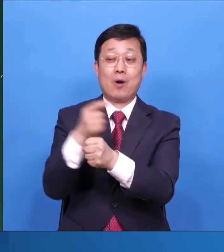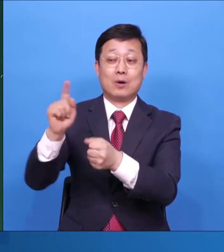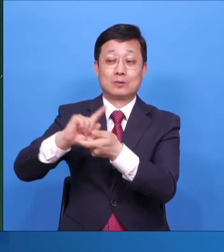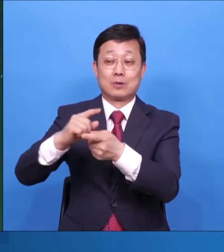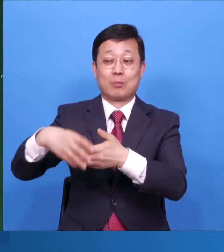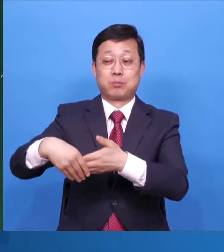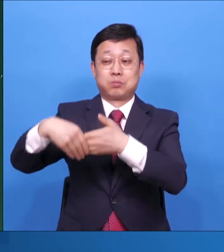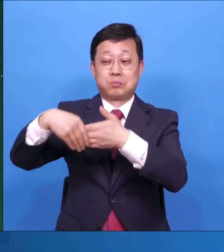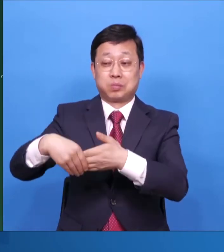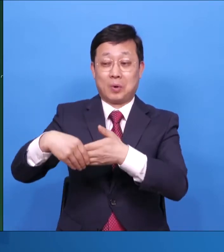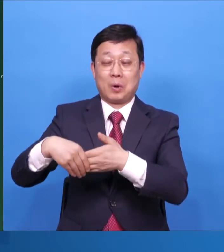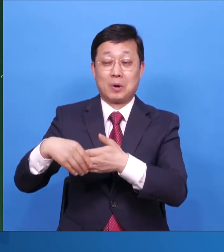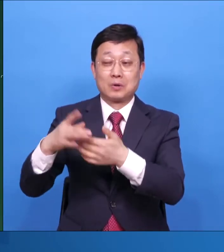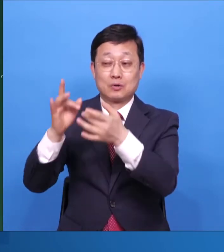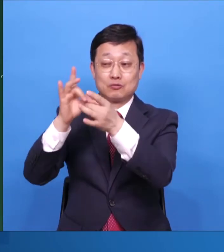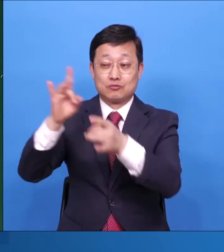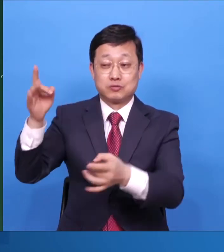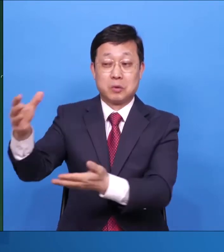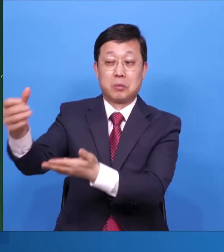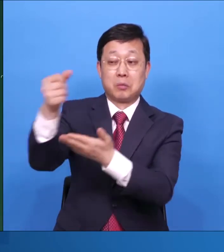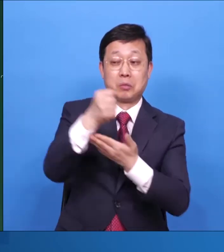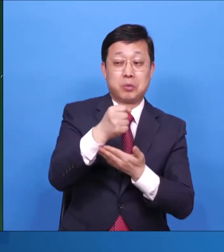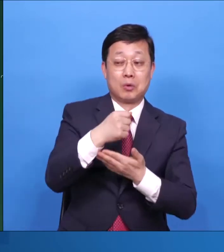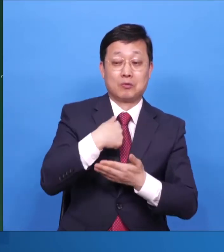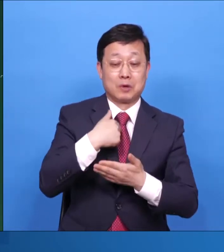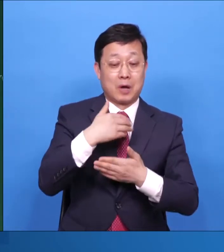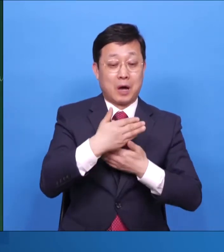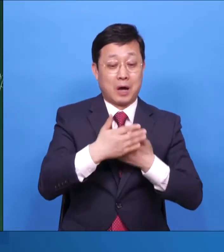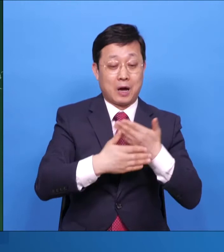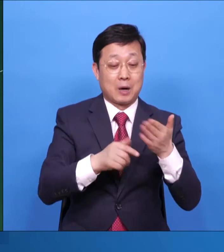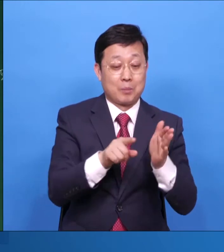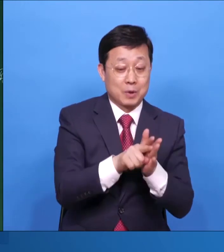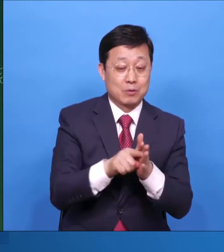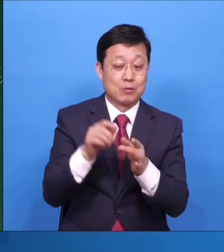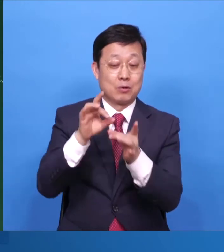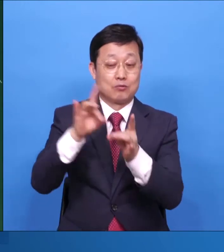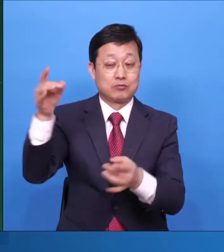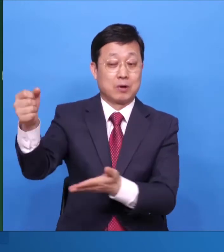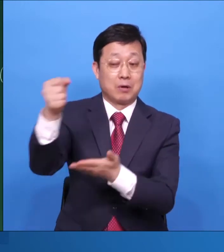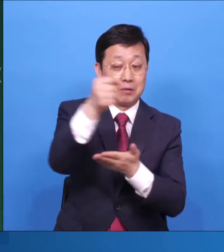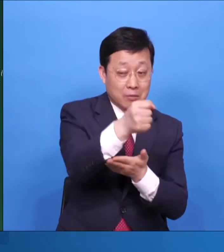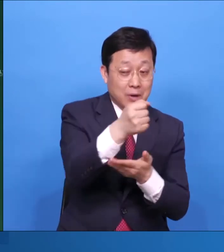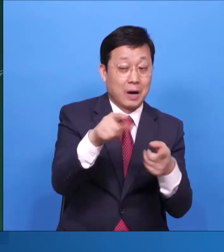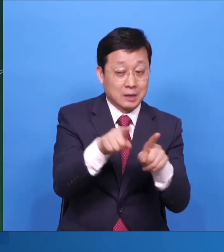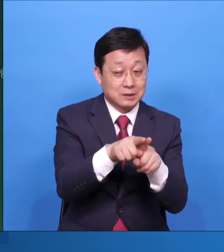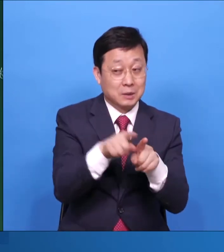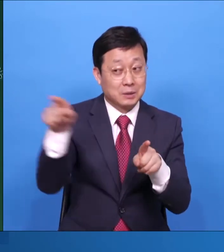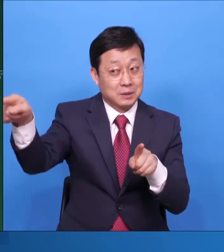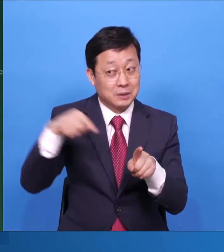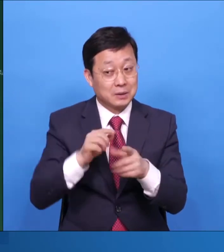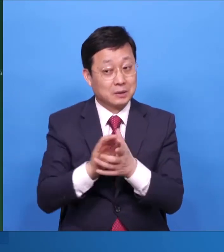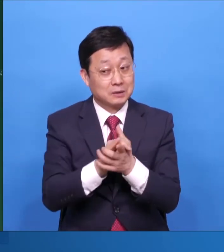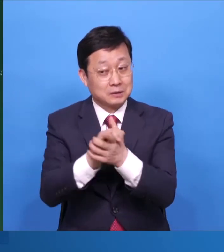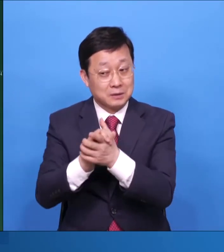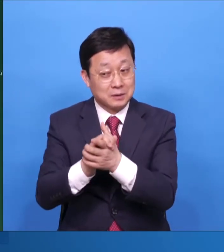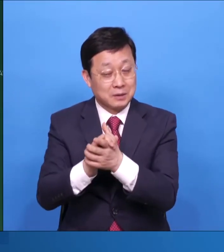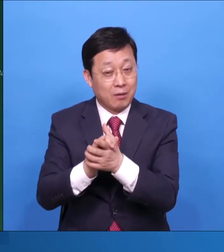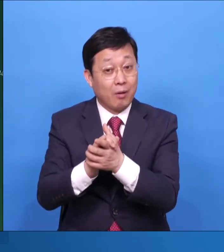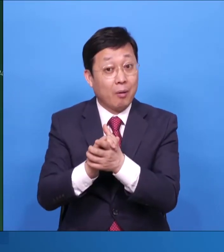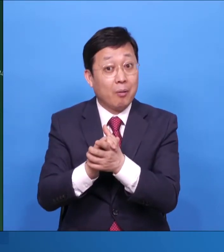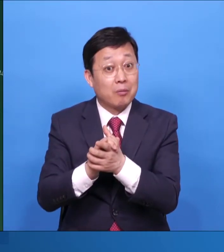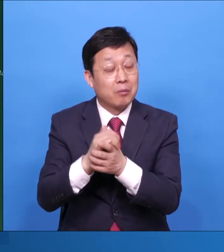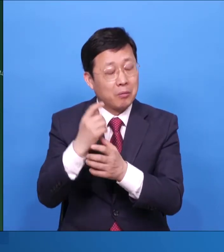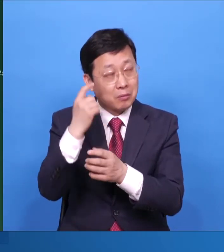자기 나름대로 이제 폭넓게 생각을 했겠죠. Pues era parte de su política. Se casaba con una persona extranjera, traía todos esos beneficios y tenía él sus pensamientos